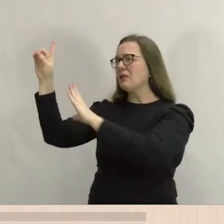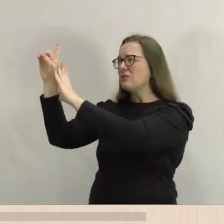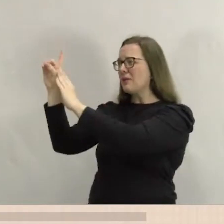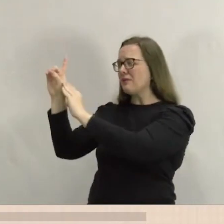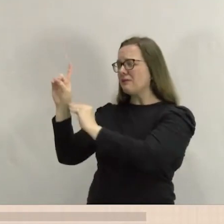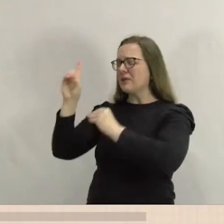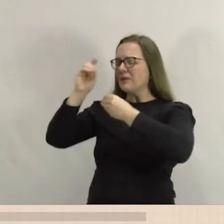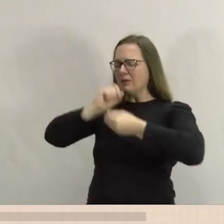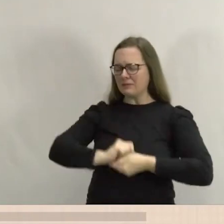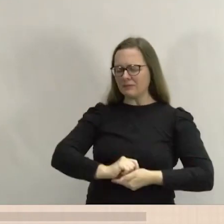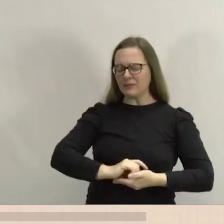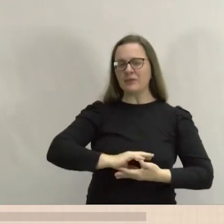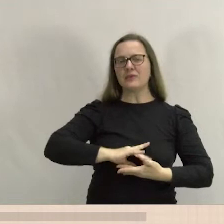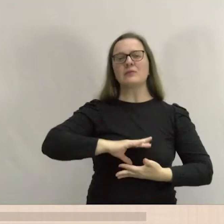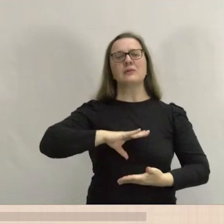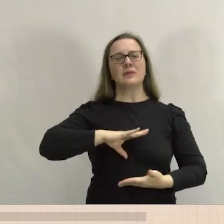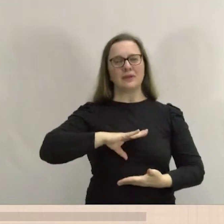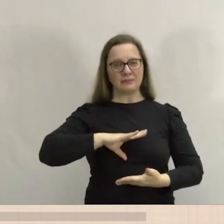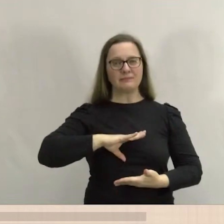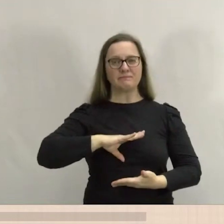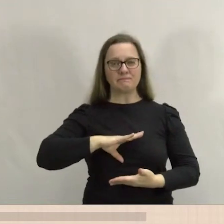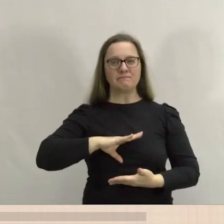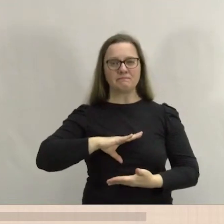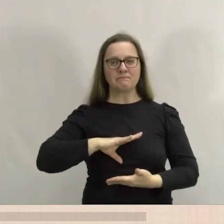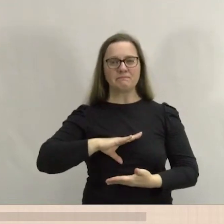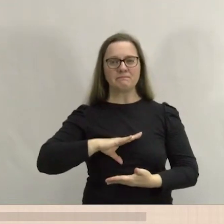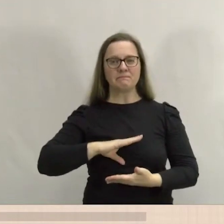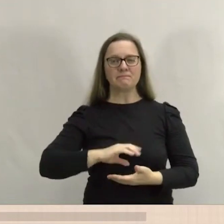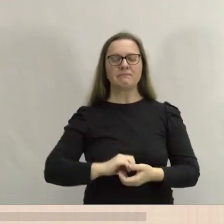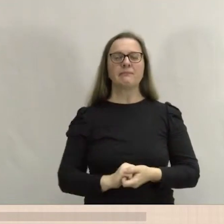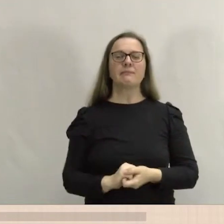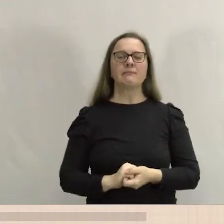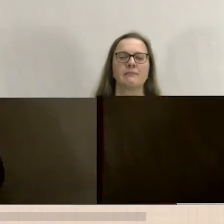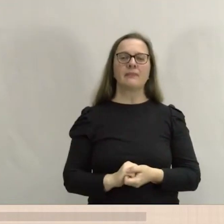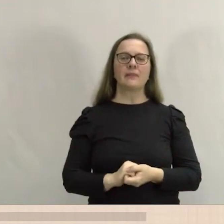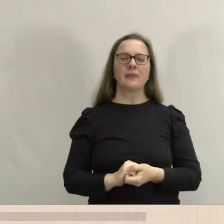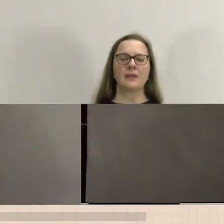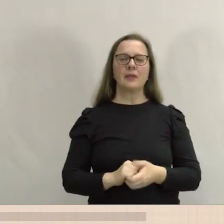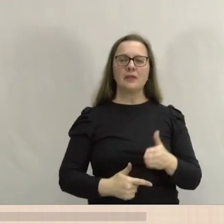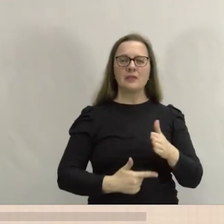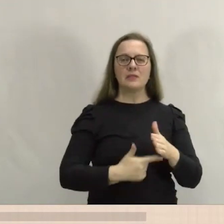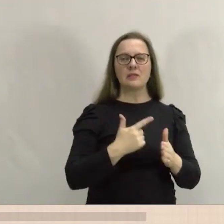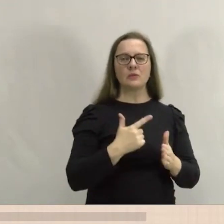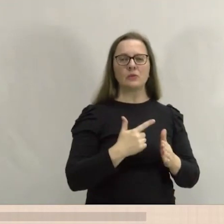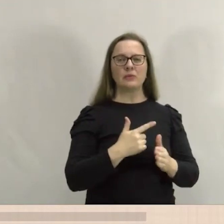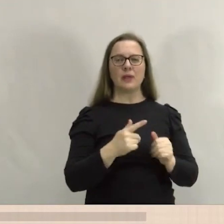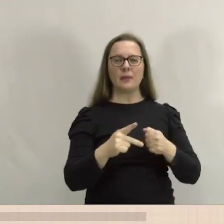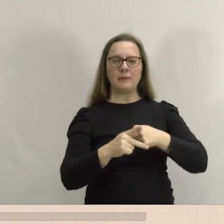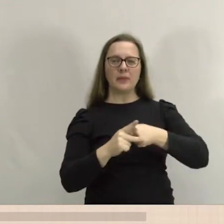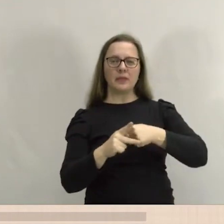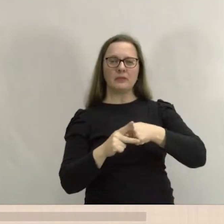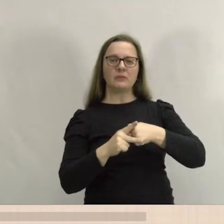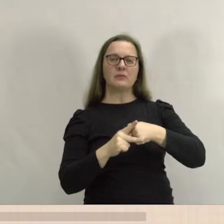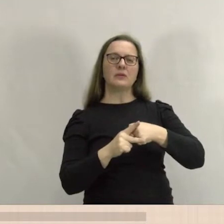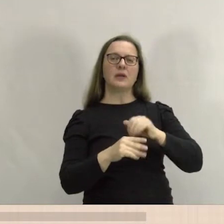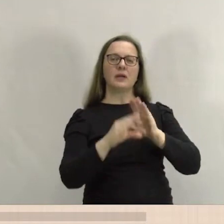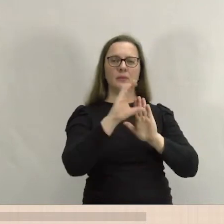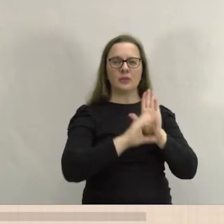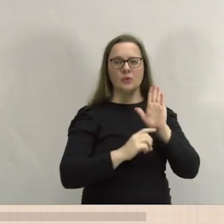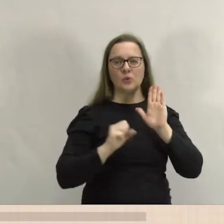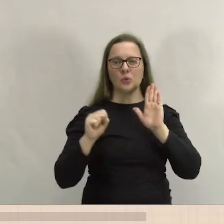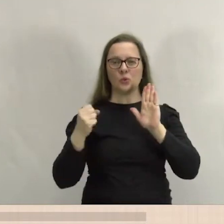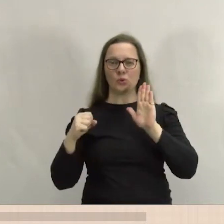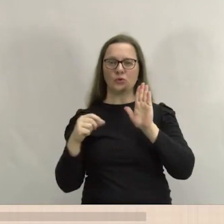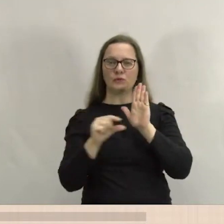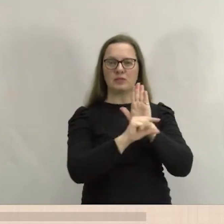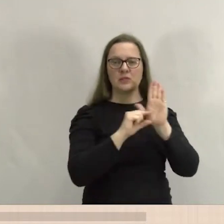lemos hoje na mensagem anterior, 2 Pedro capítulo 1, versículo 19. Temos que